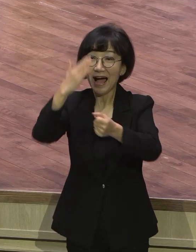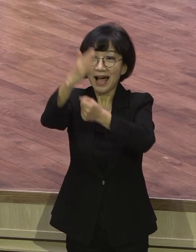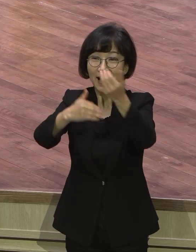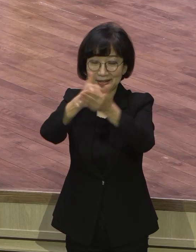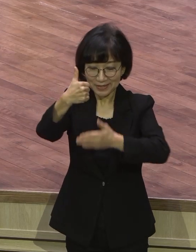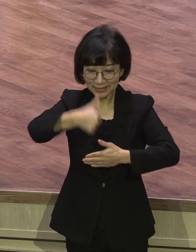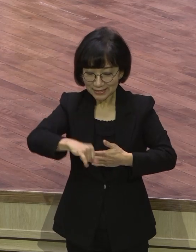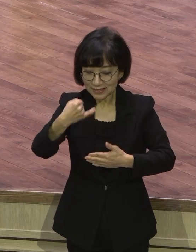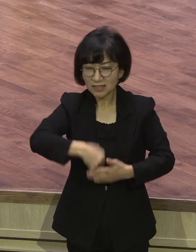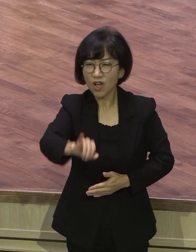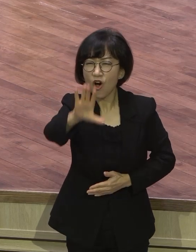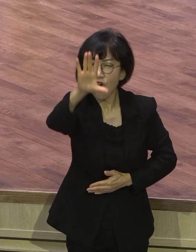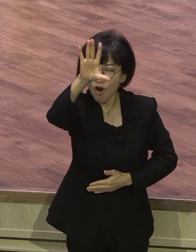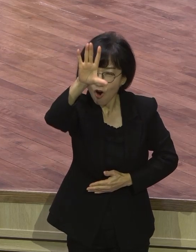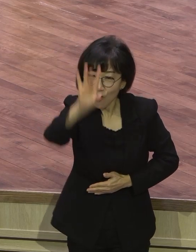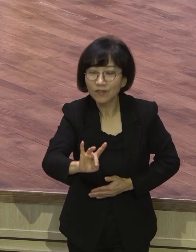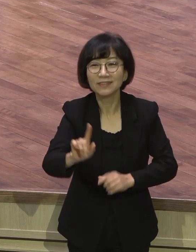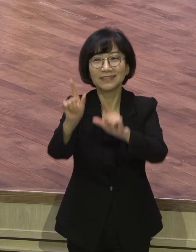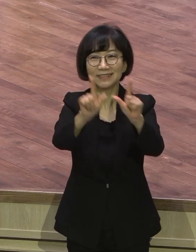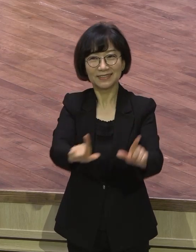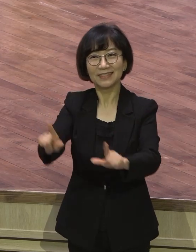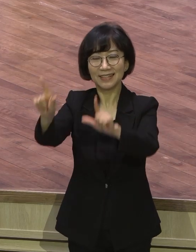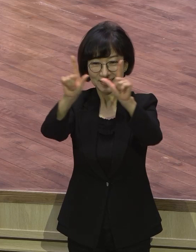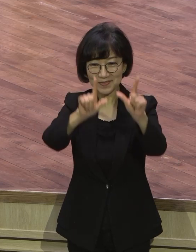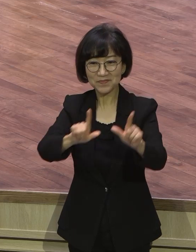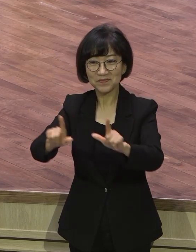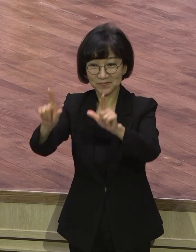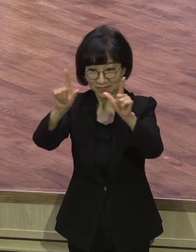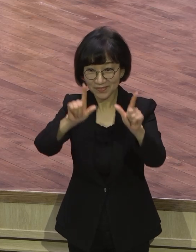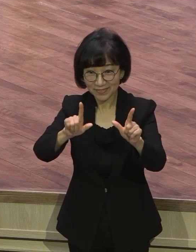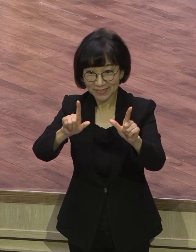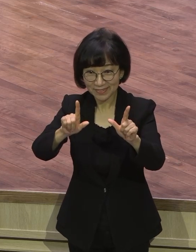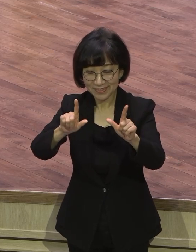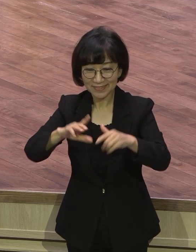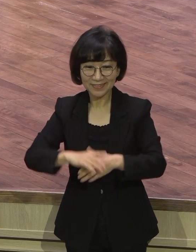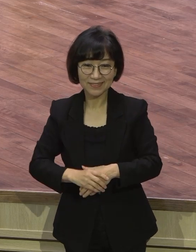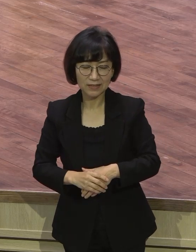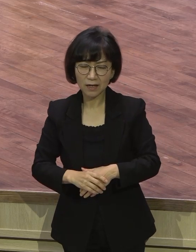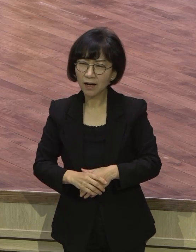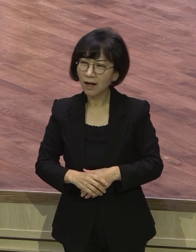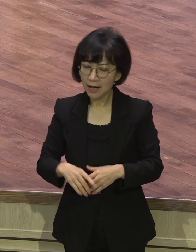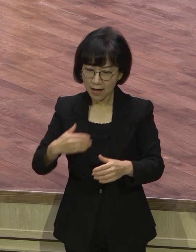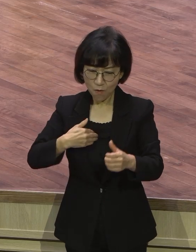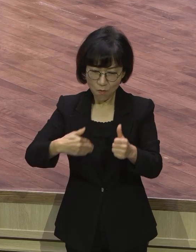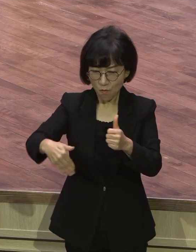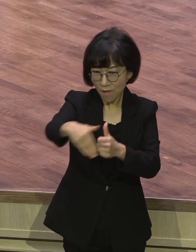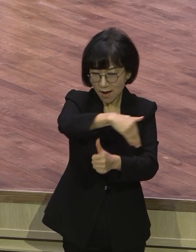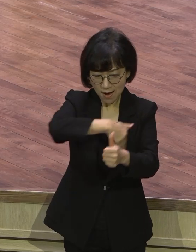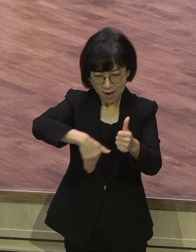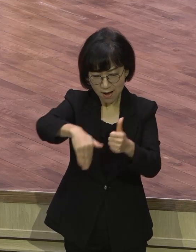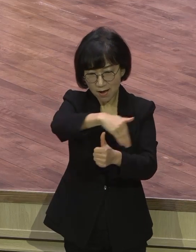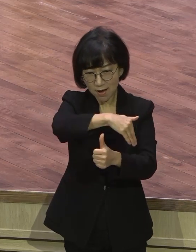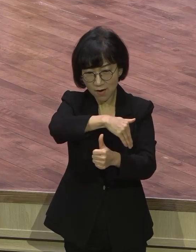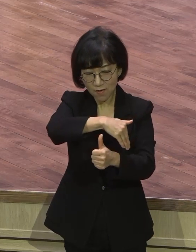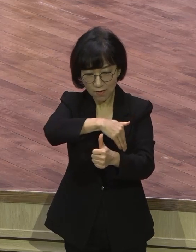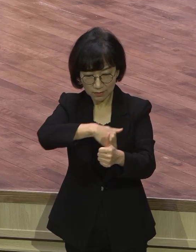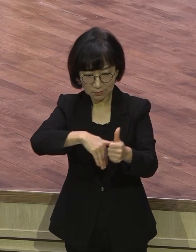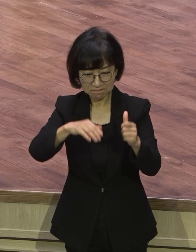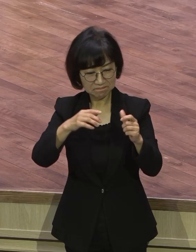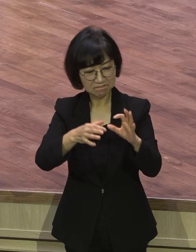자녀다운 삶을 살아라. 하나님의 자녀다운 삶. 어떤 환경 가운데서도 누구를